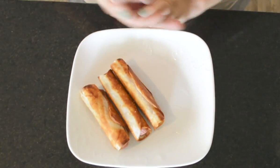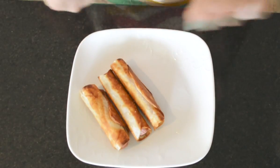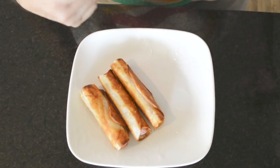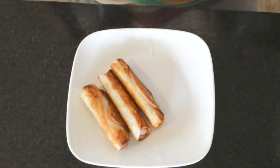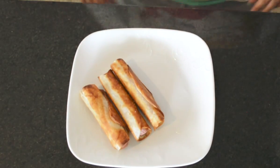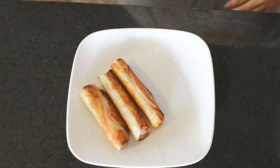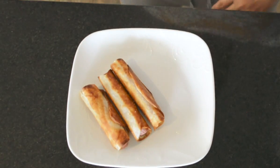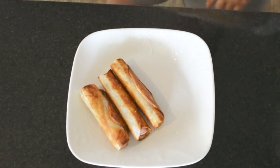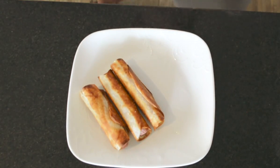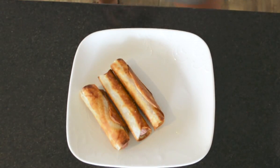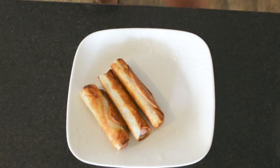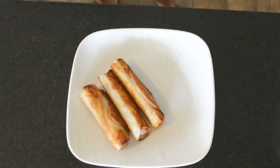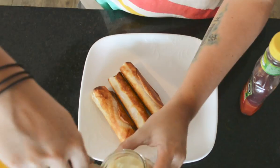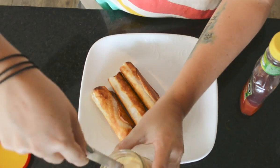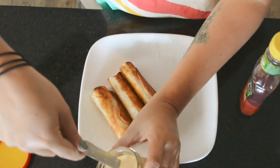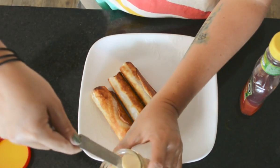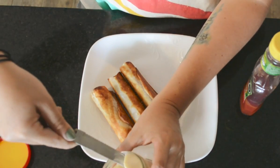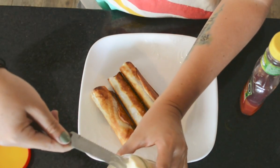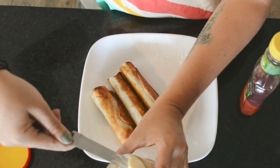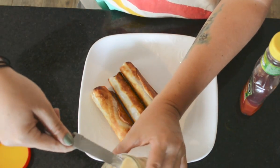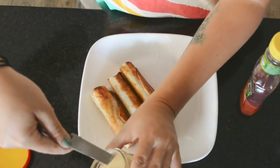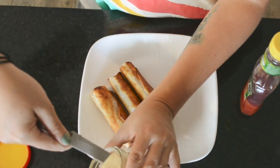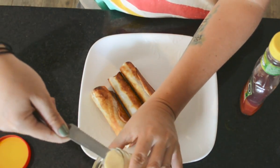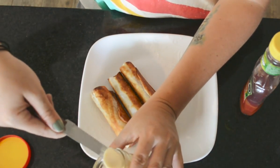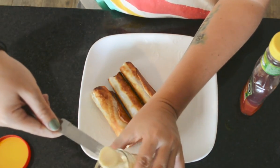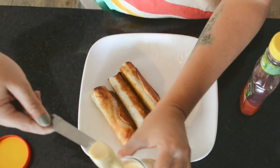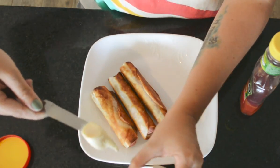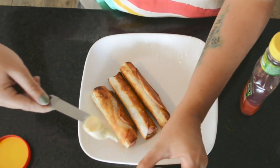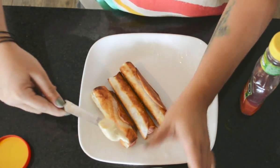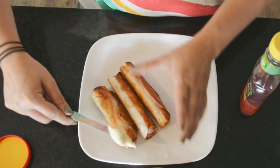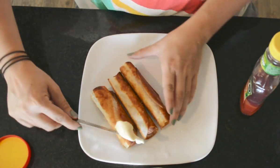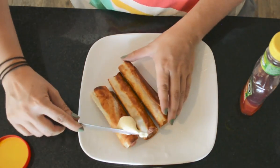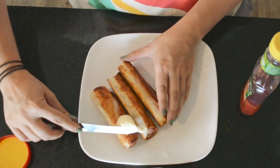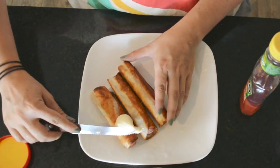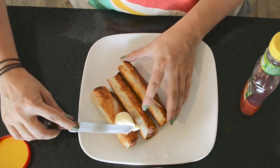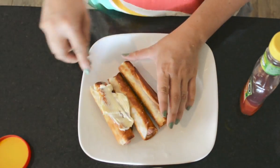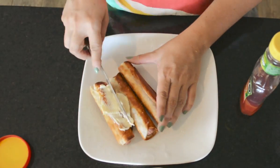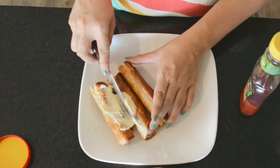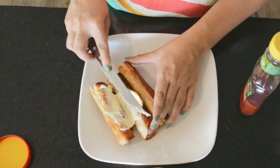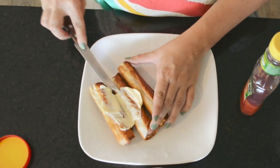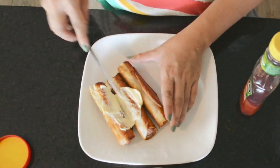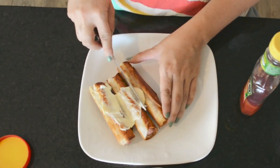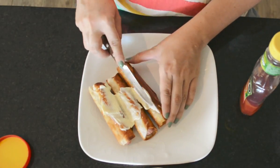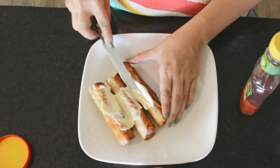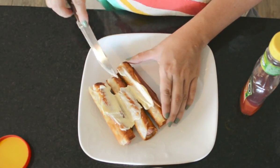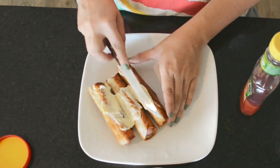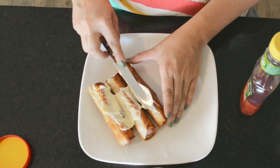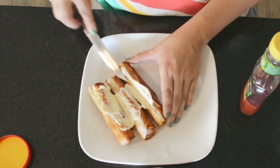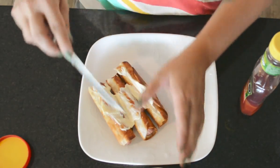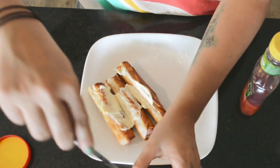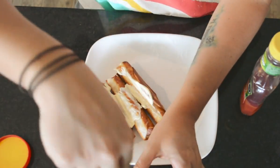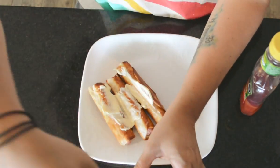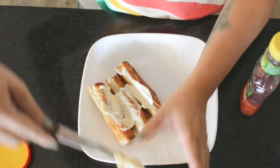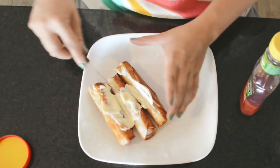llevarlos al plato. Yo les voy a poner mayonesa, porque a mí me gusta mucho la mayonesa. Entonces le voy a